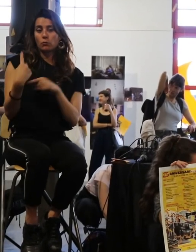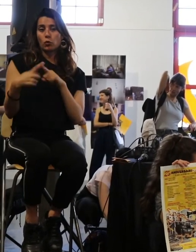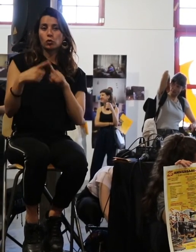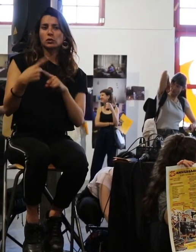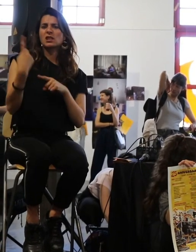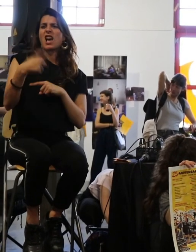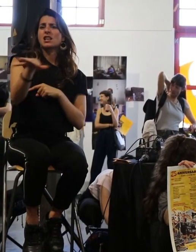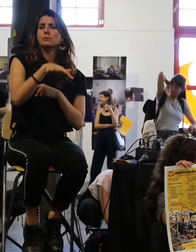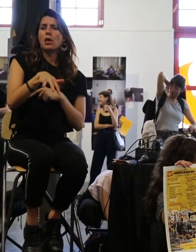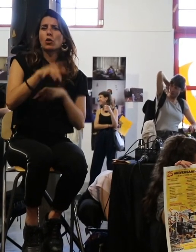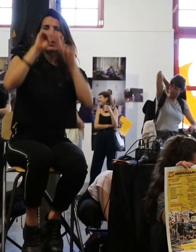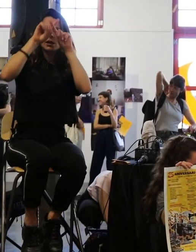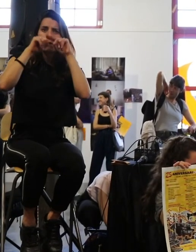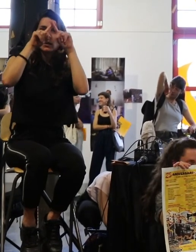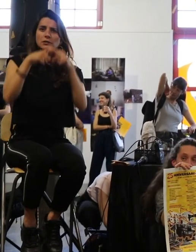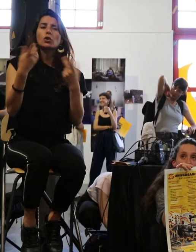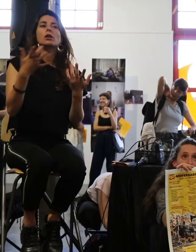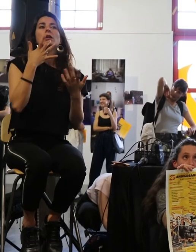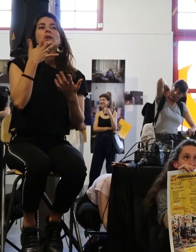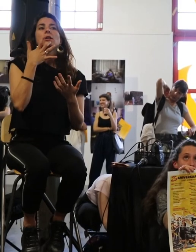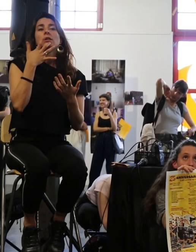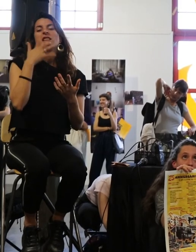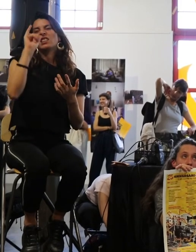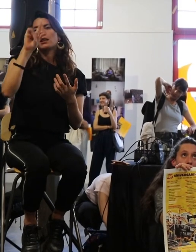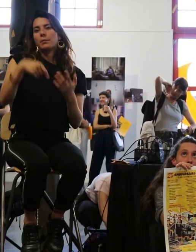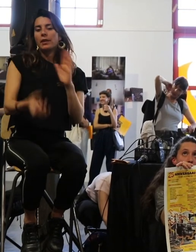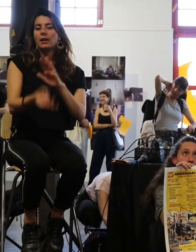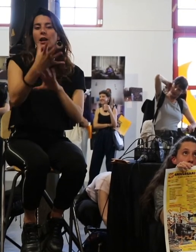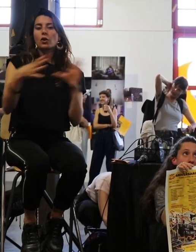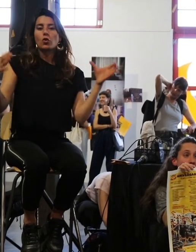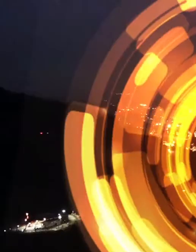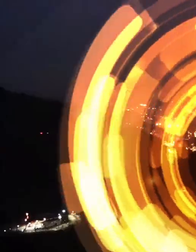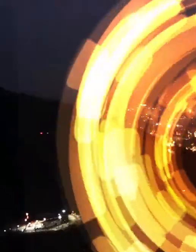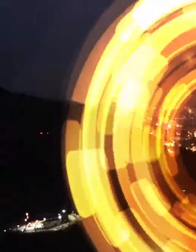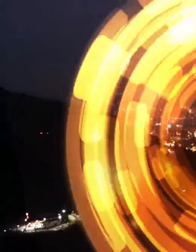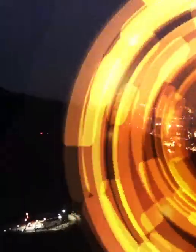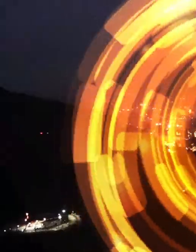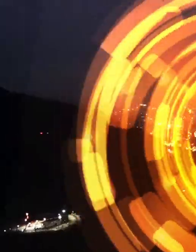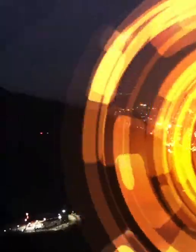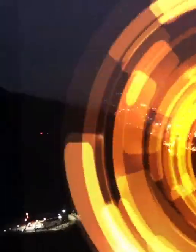sobre lo que generamos, cómo generamos comunidad y lo que queremos hacer.